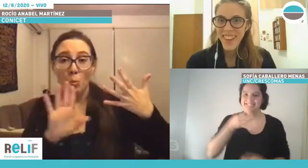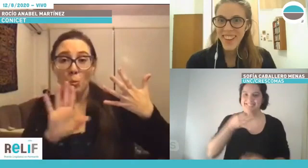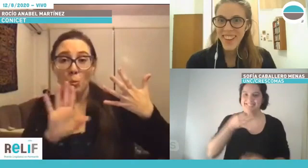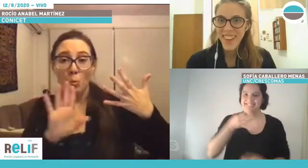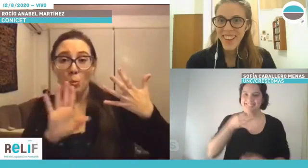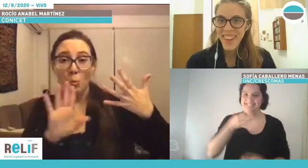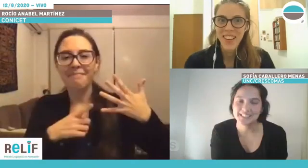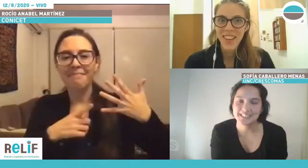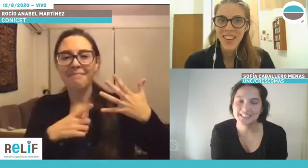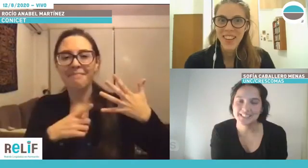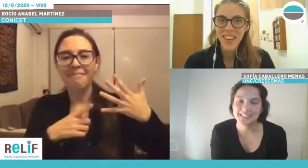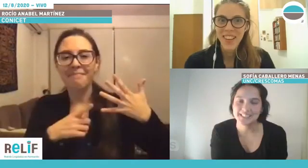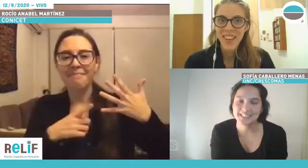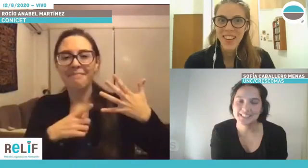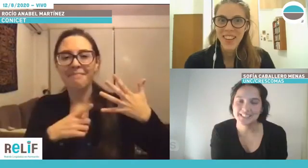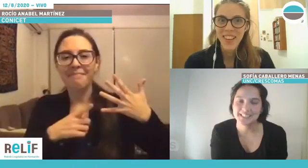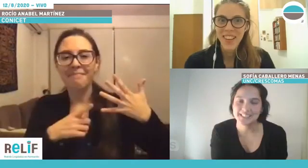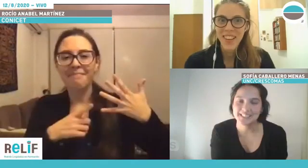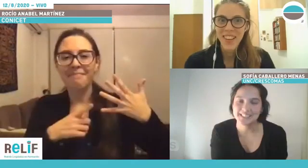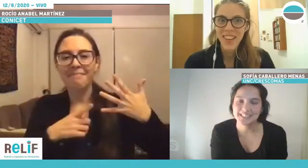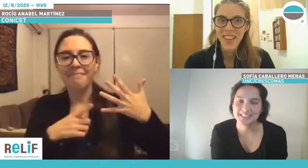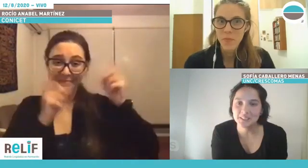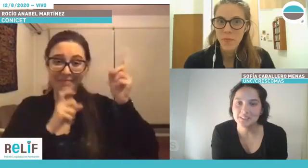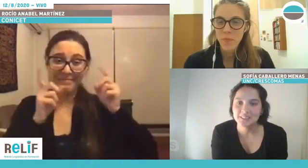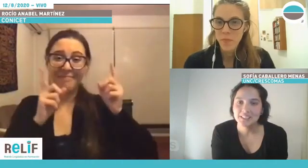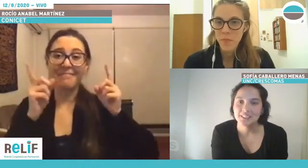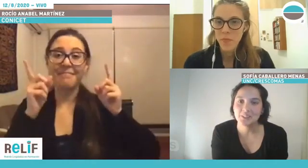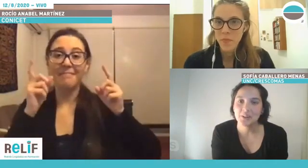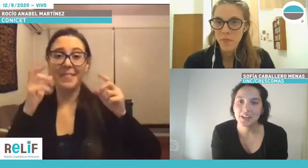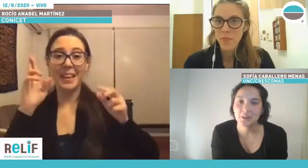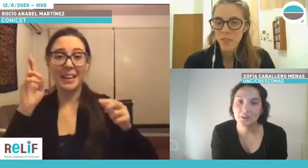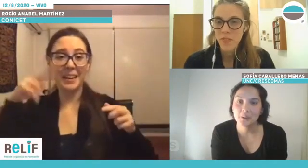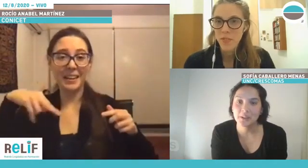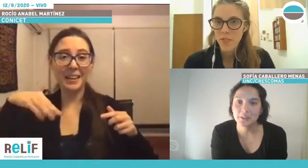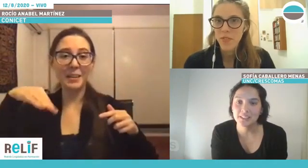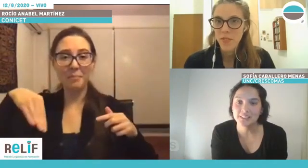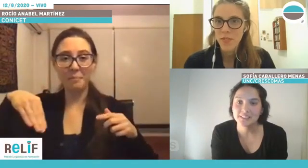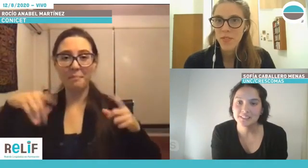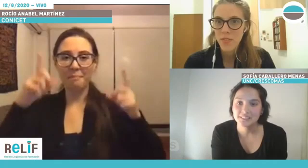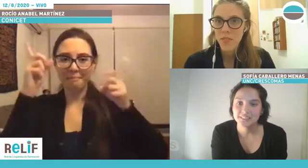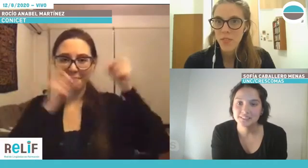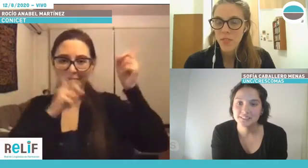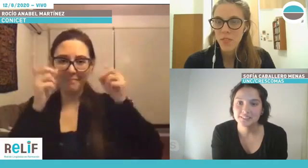Y el último, sí, sí, sí, tal cual. Y el último parámetro son los rasgos no